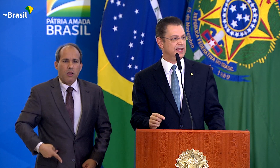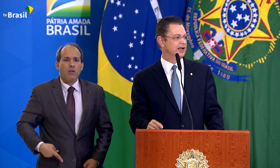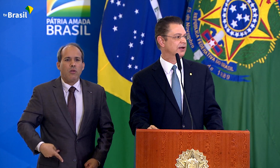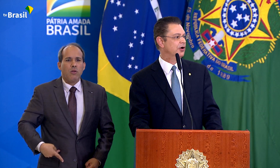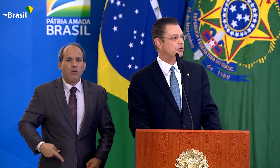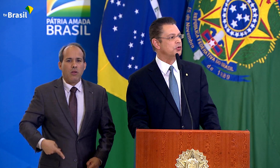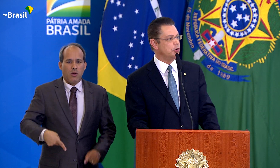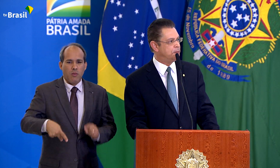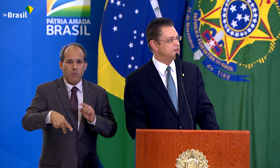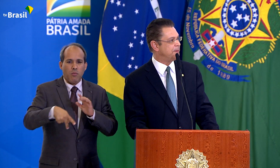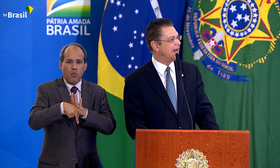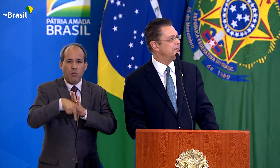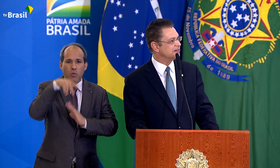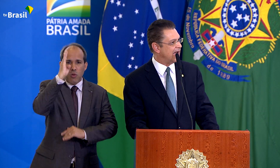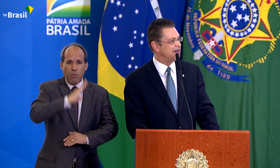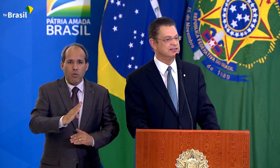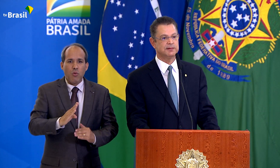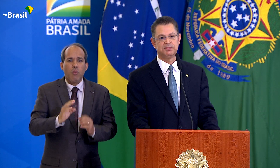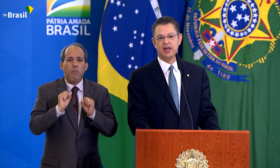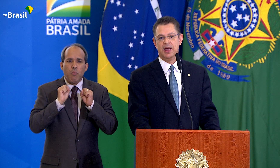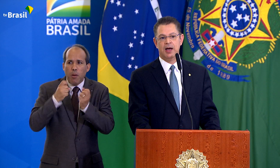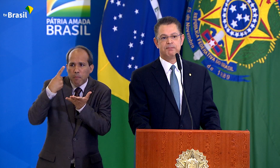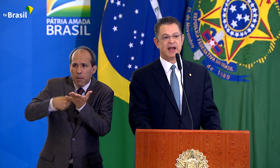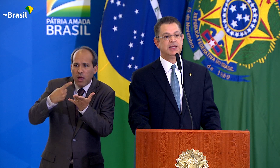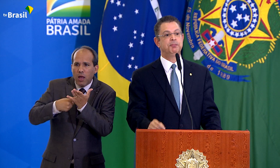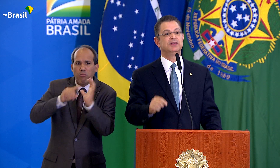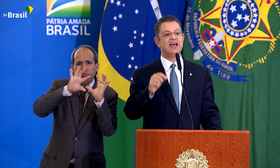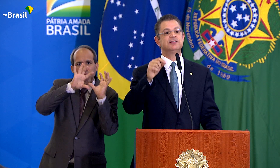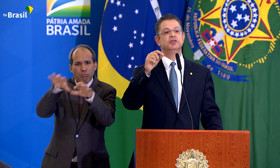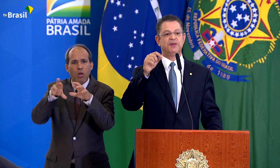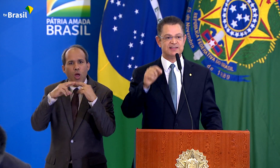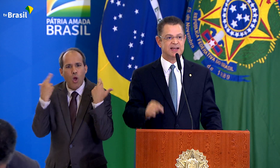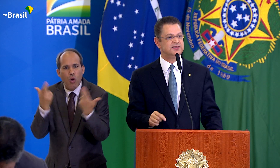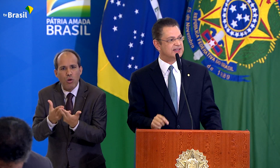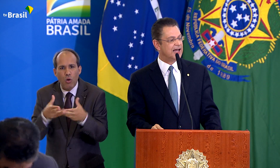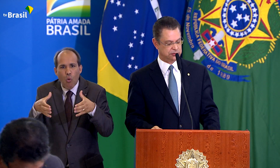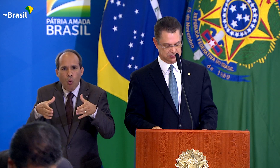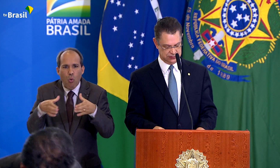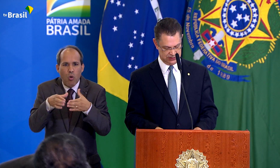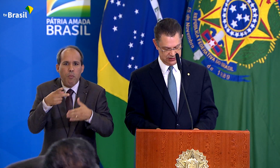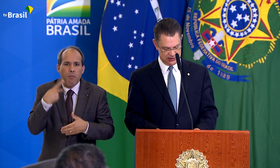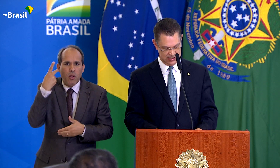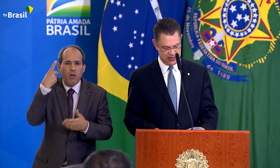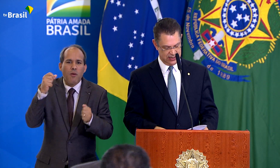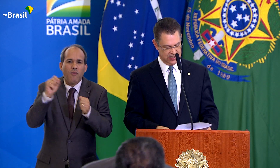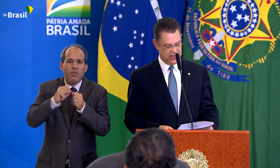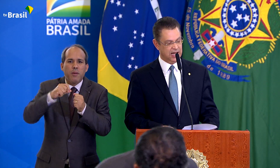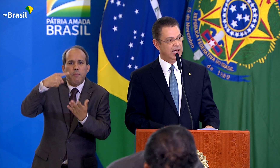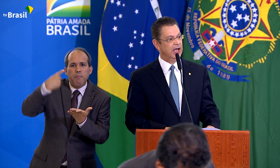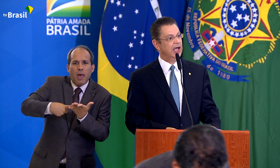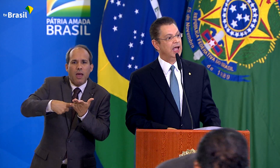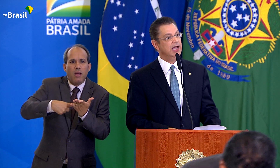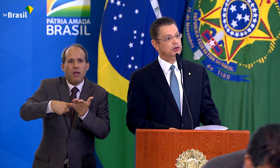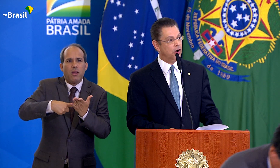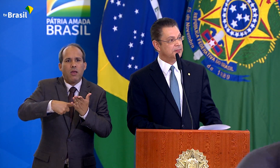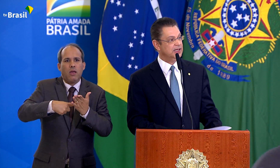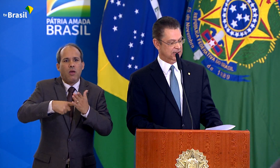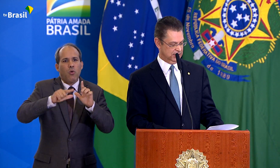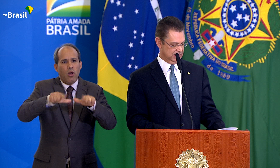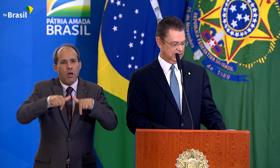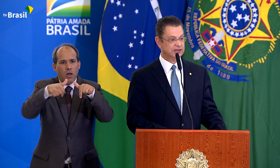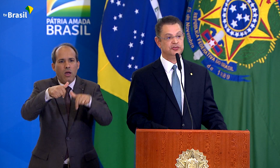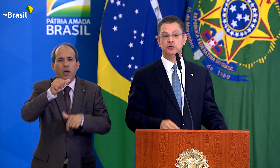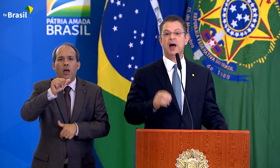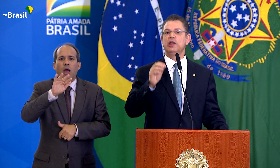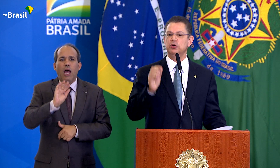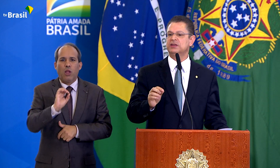pudesse nos receber um grupo de parlamentares para que pudéssemos fazer este ato é em